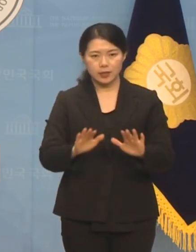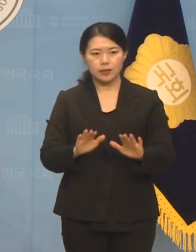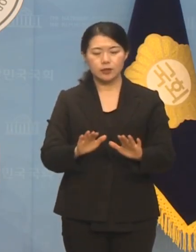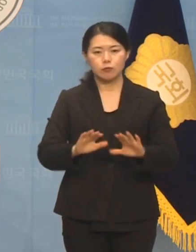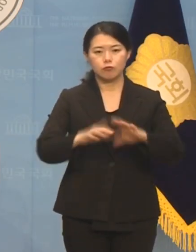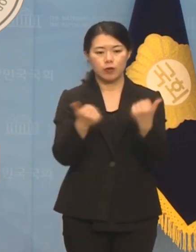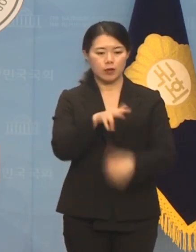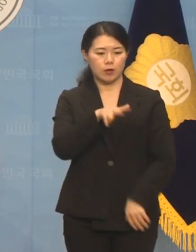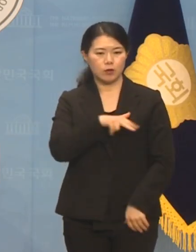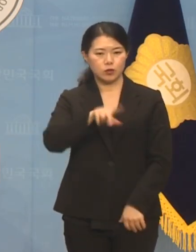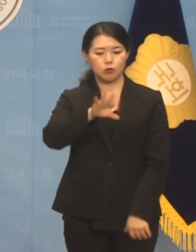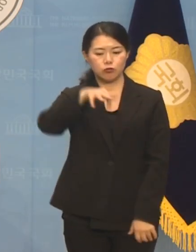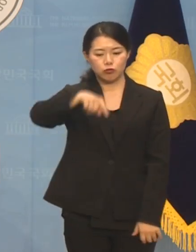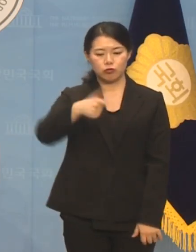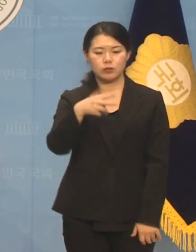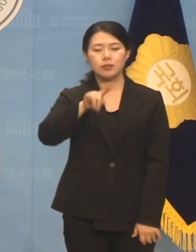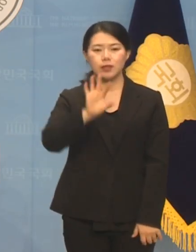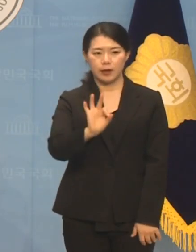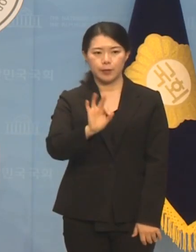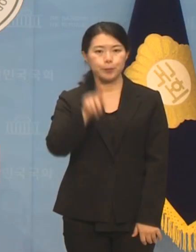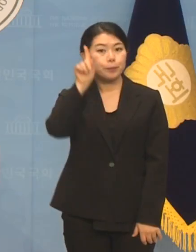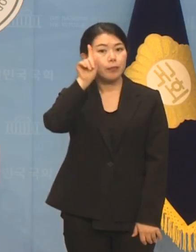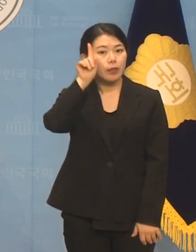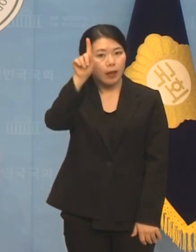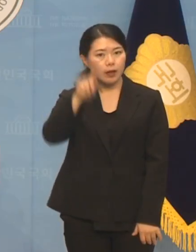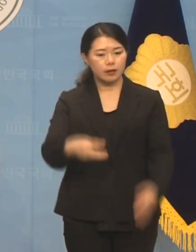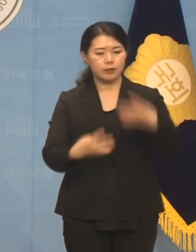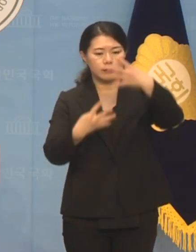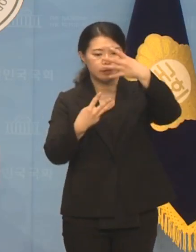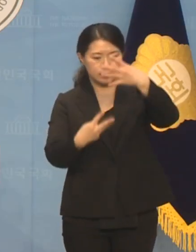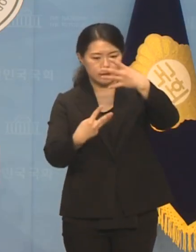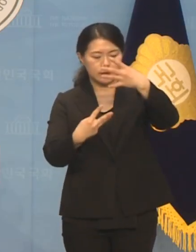정춘생입니다. 내일은 제주 4.3이